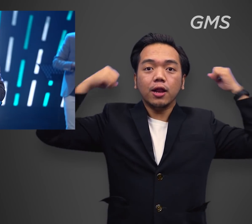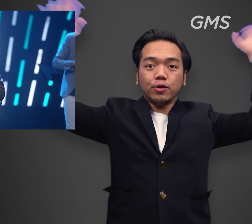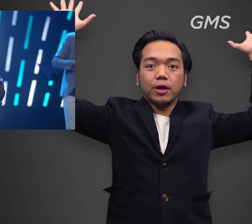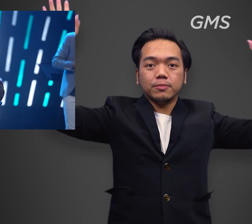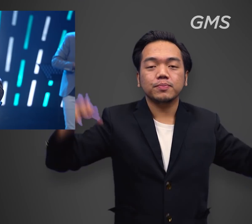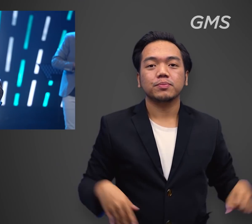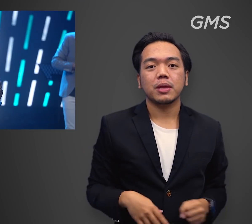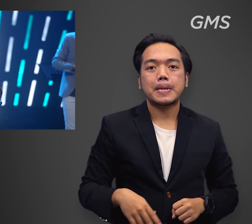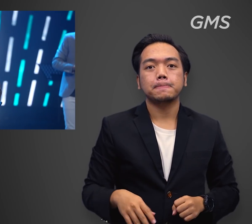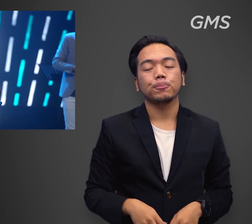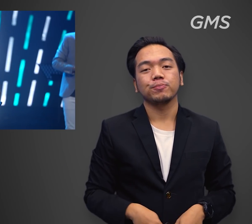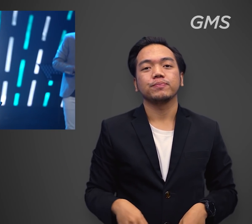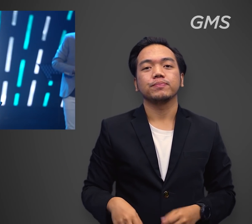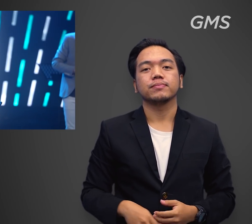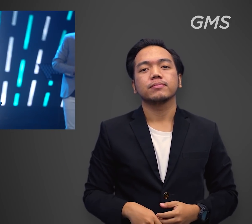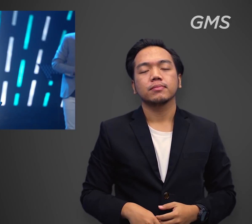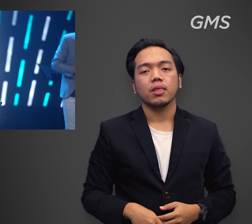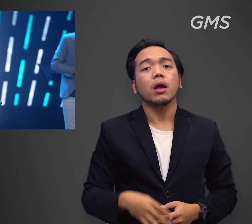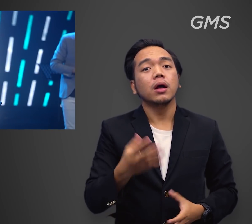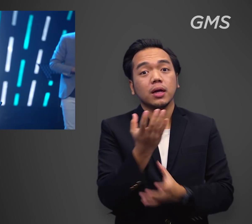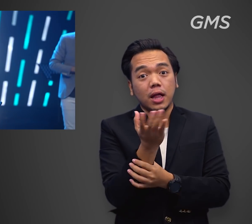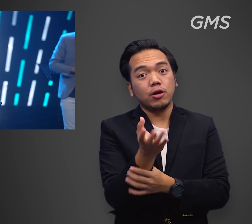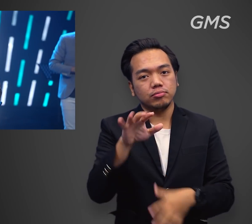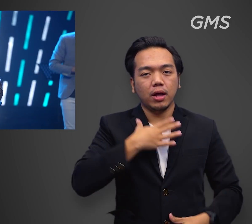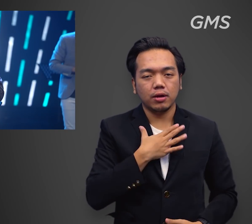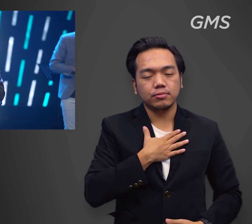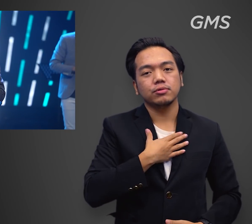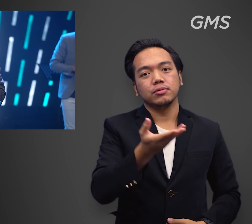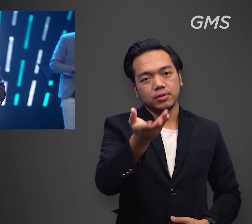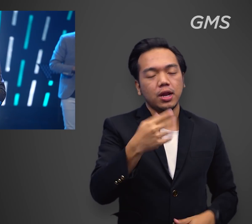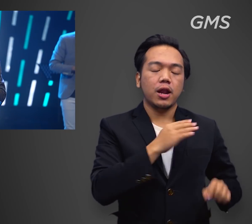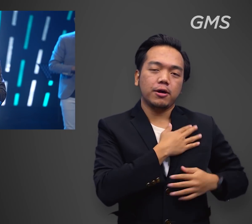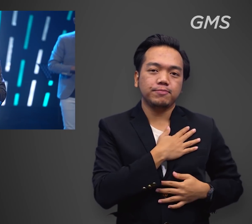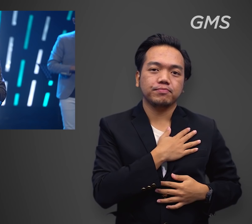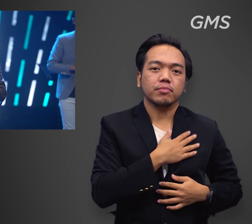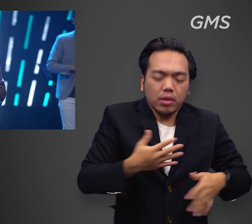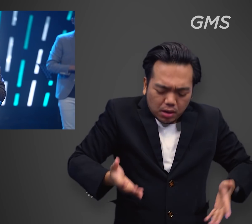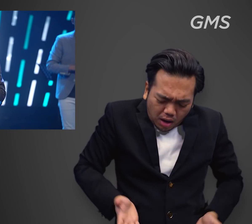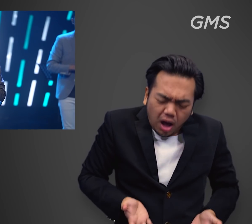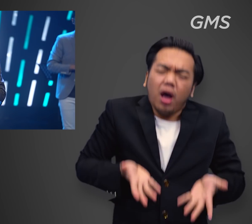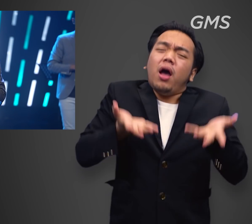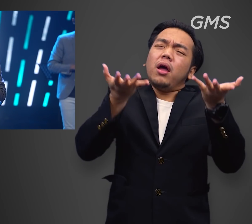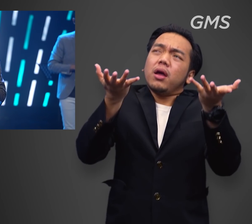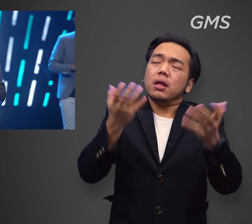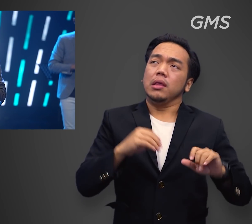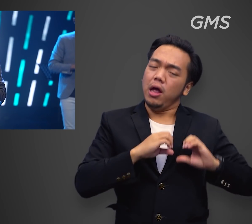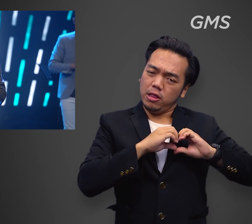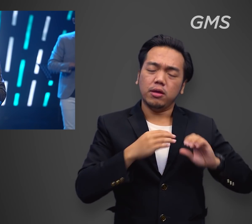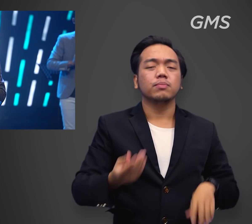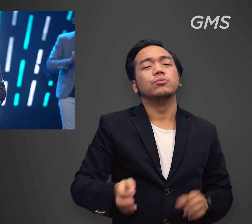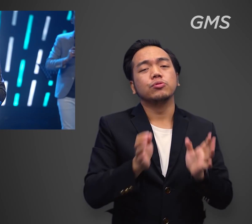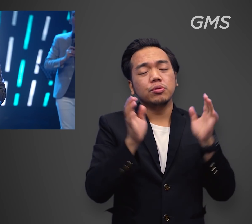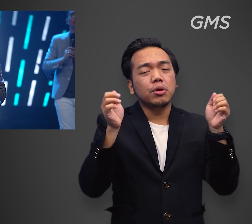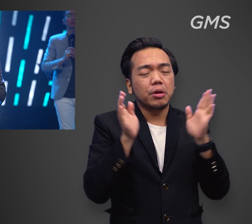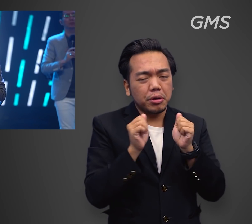Haleluya. Pejamkan matamu dan taruh tanganmu di dadamu. Angkat hatimu dengan